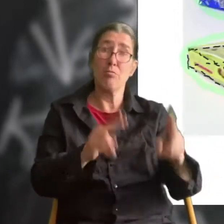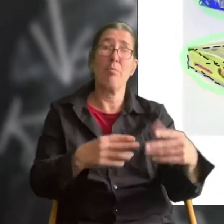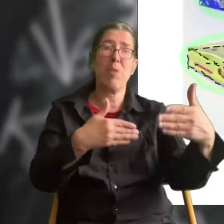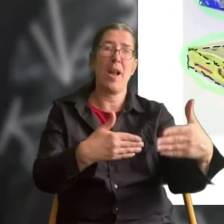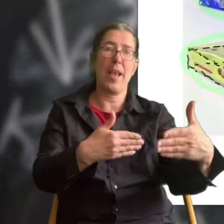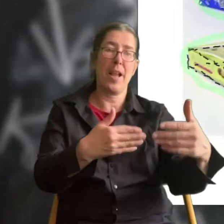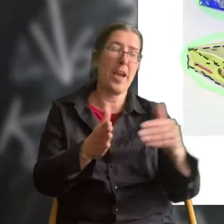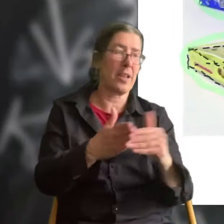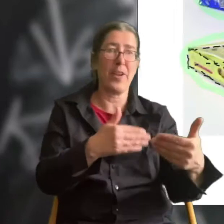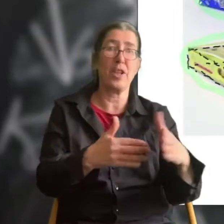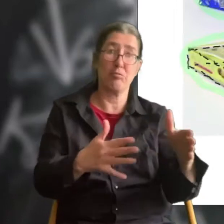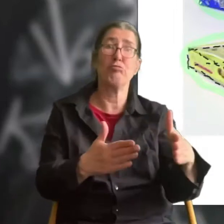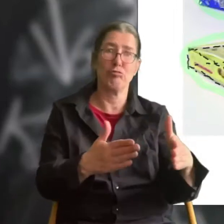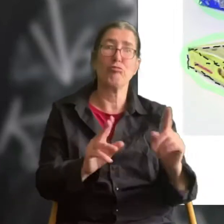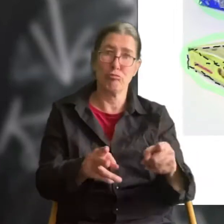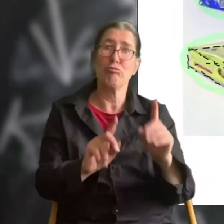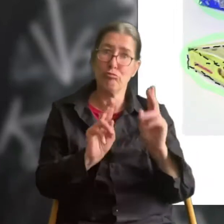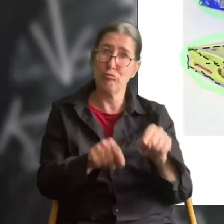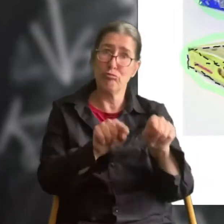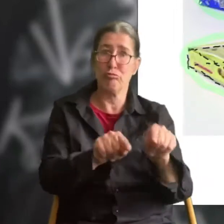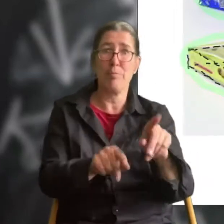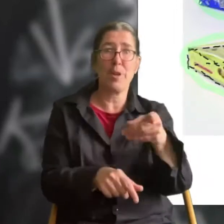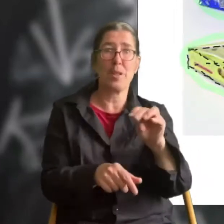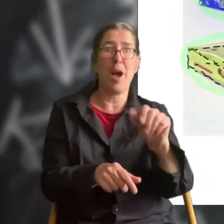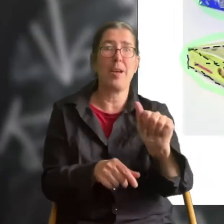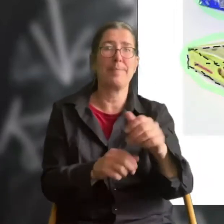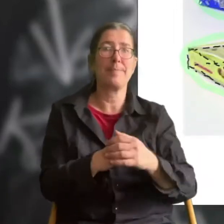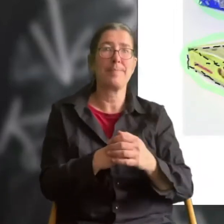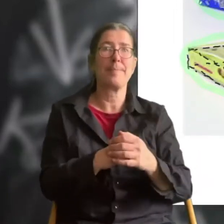Steht auch alles parallel zueinander und im rechten Winkel ist ein Prisma.